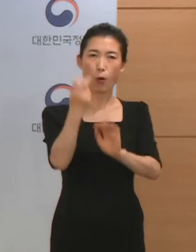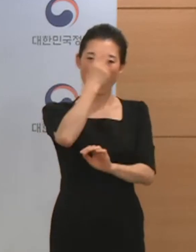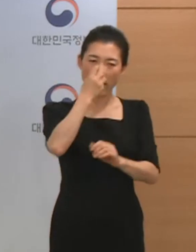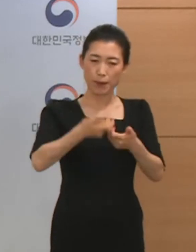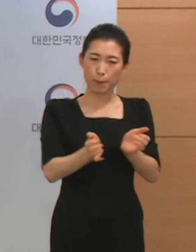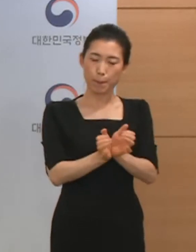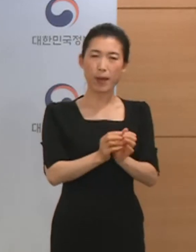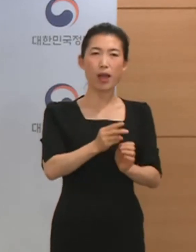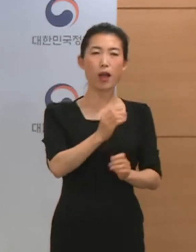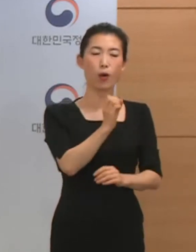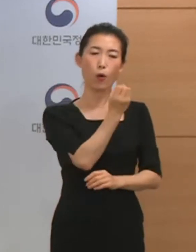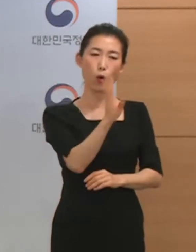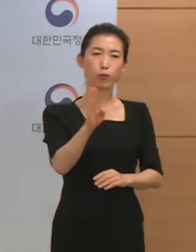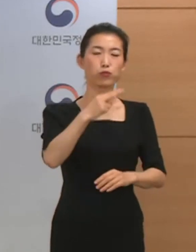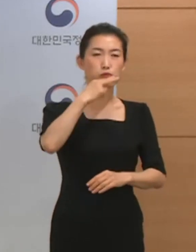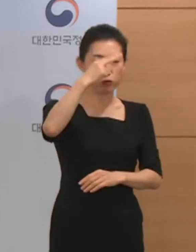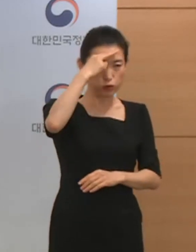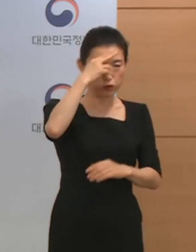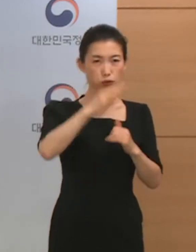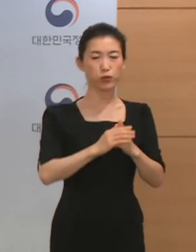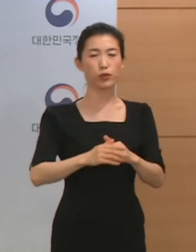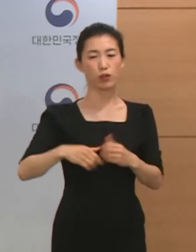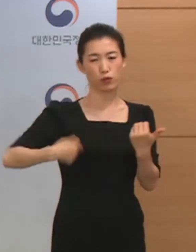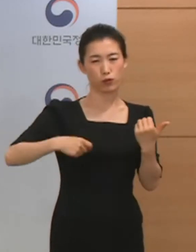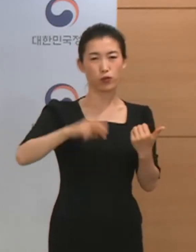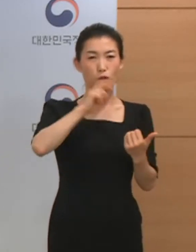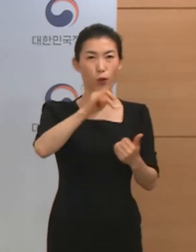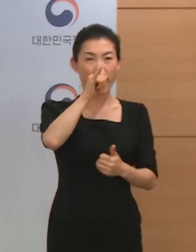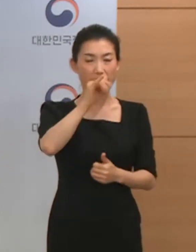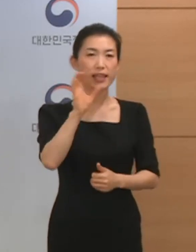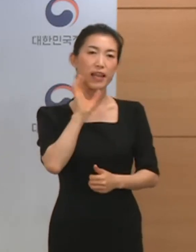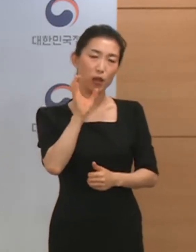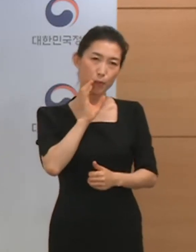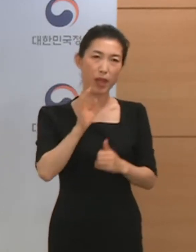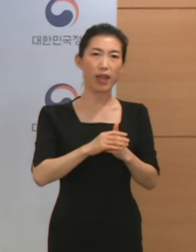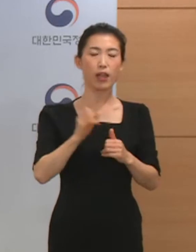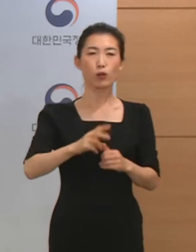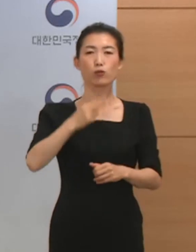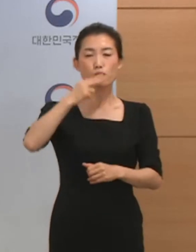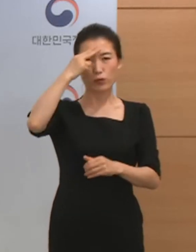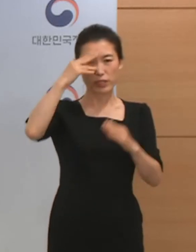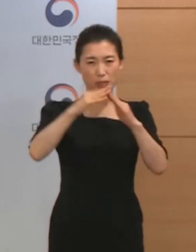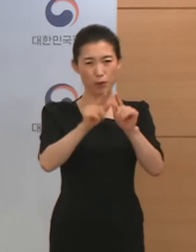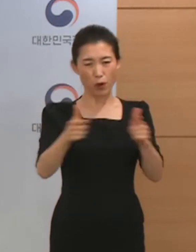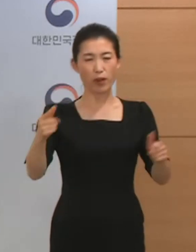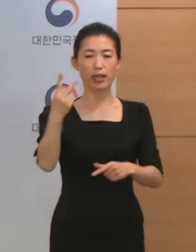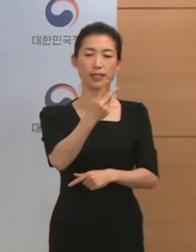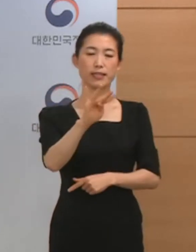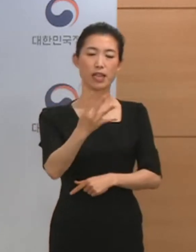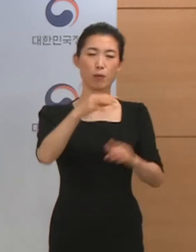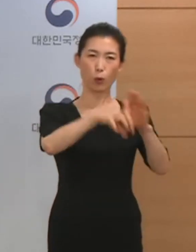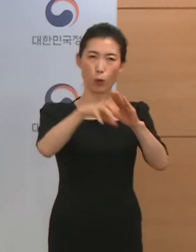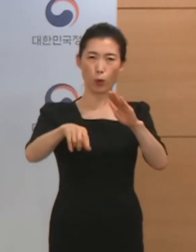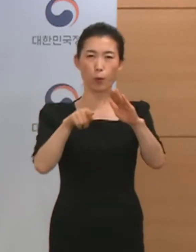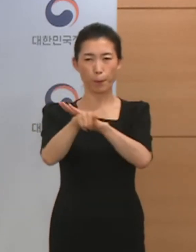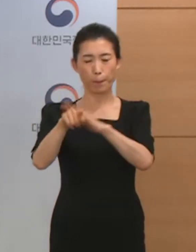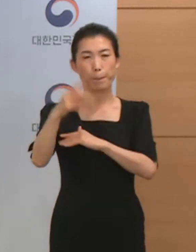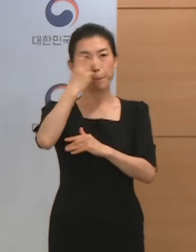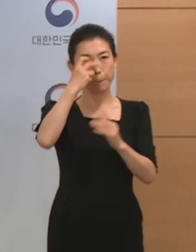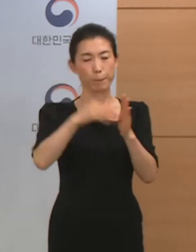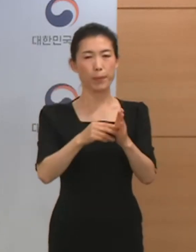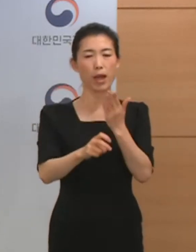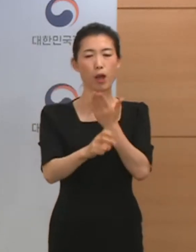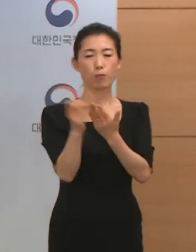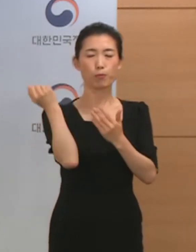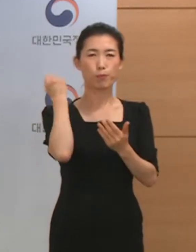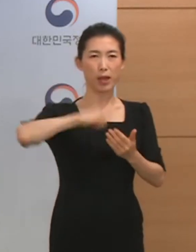호프집, 라이브카페, 헌팅포차 등 2,400여 석에 대한 점검을 실시하였습니다. 수칙을 위반한